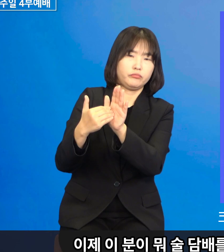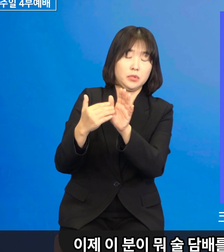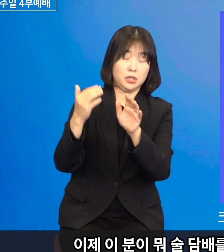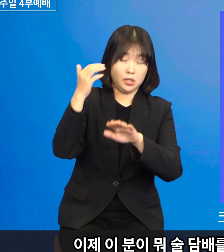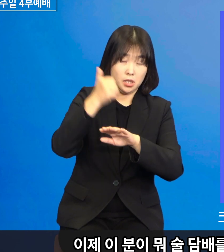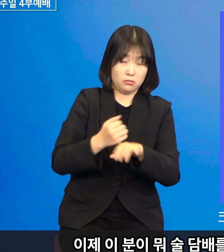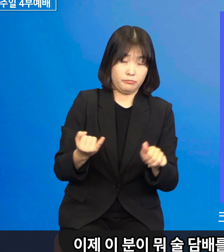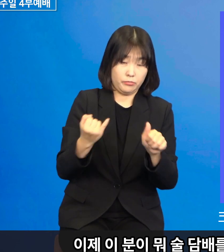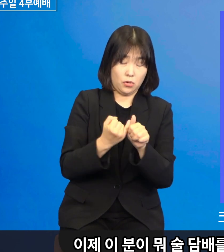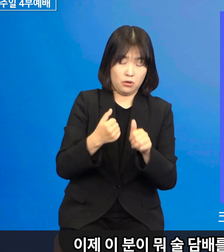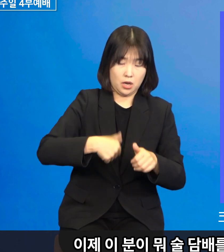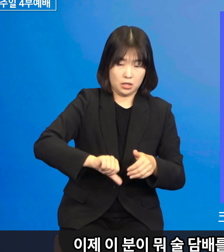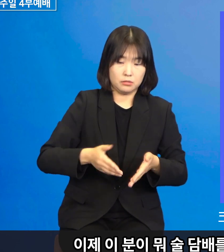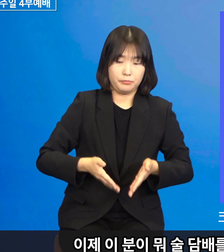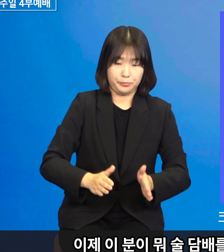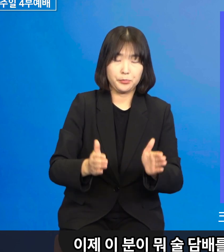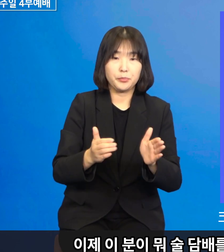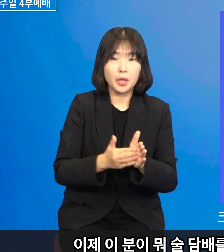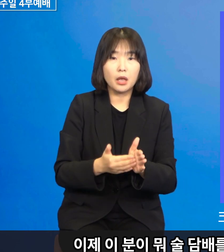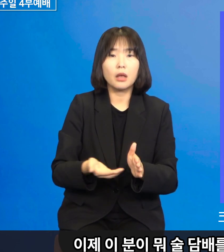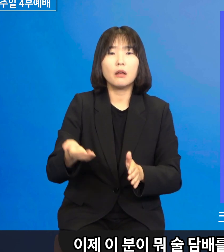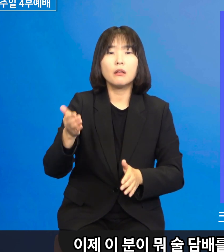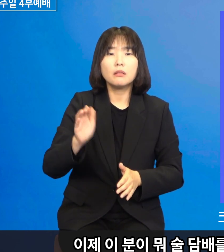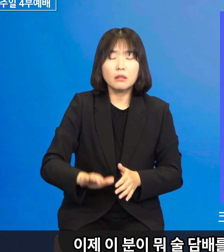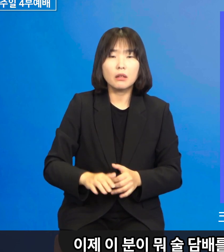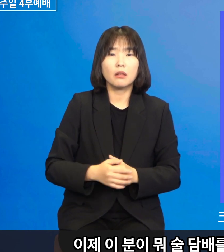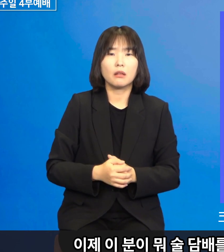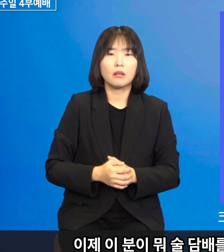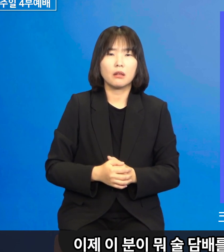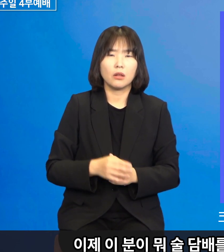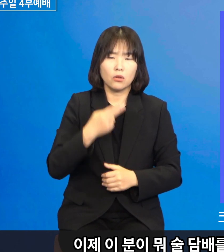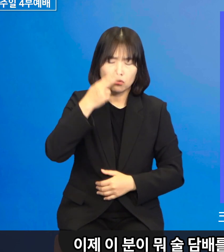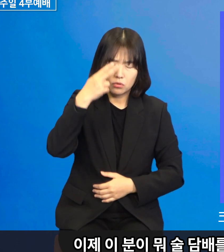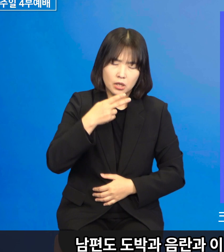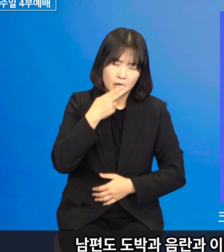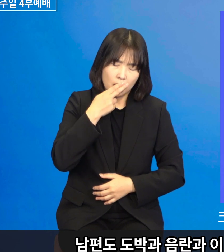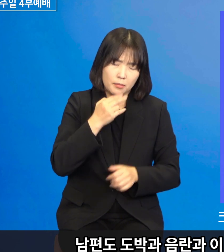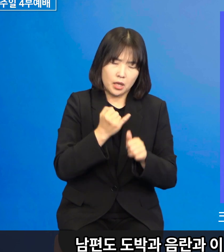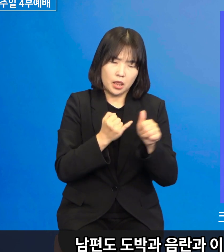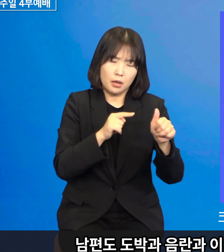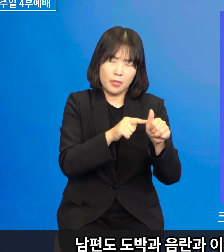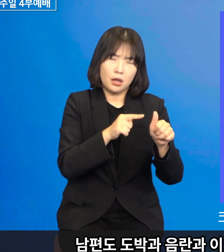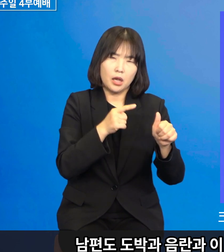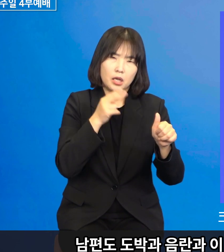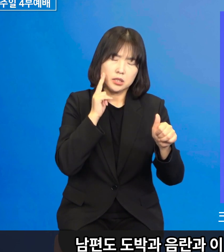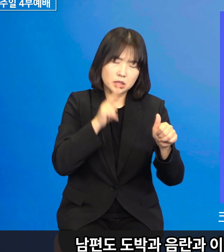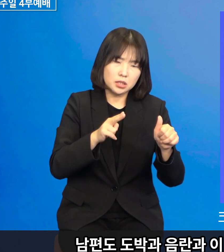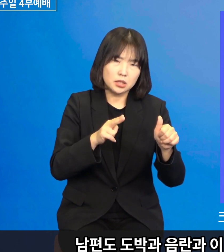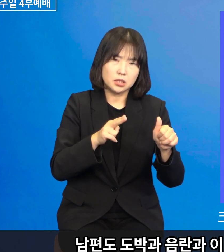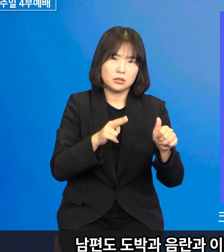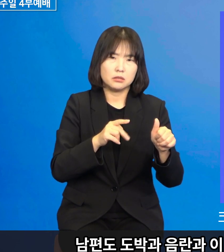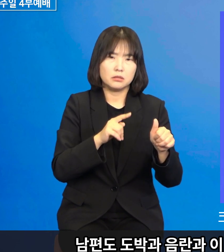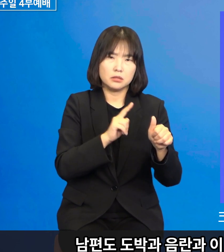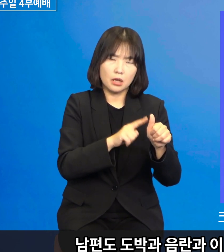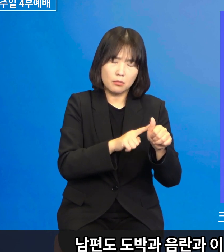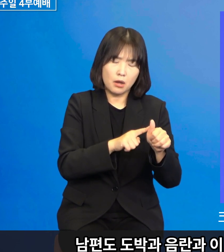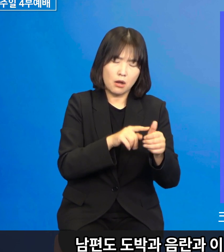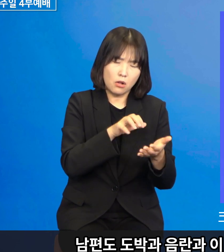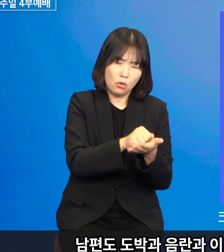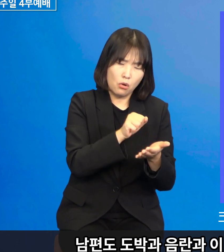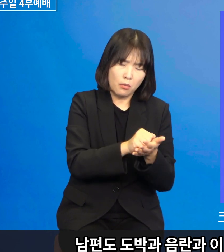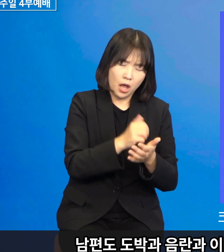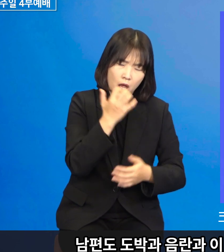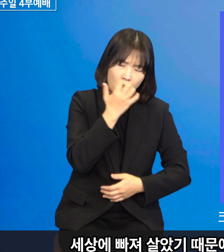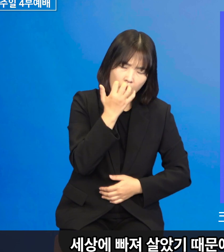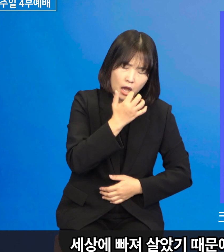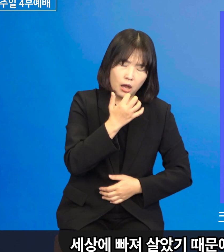낳았는데요. 이제 이분이 막 술, 담배를 굉장히 심하게 하신 거예요. 남편도 도박과 음란과 이 경제 사정이